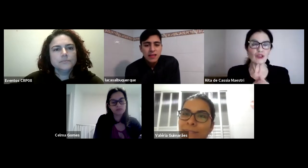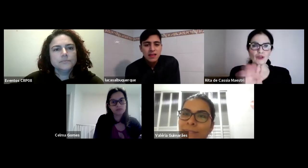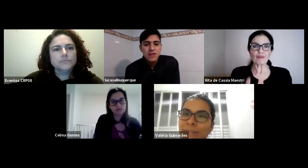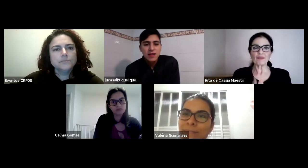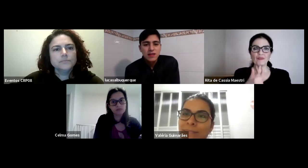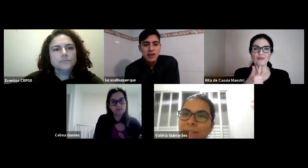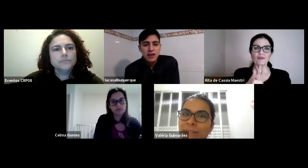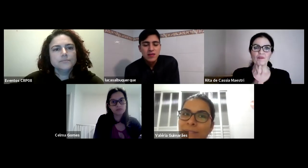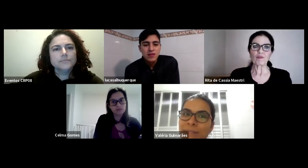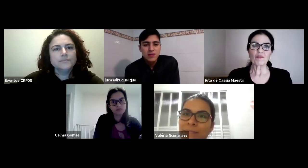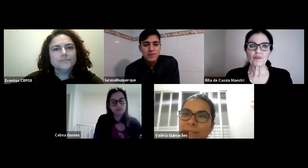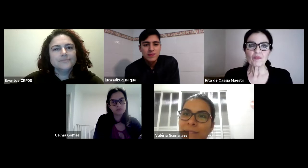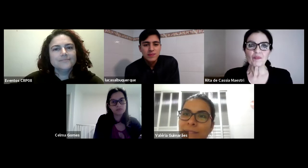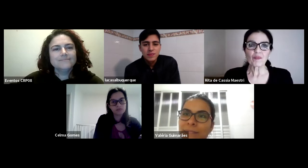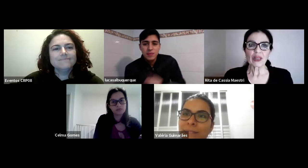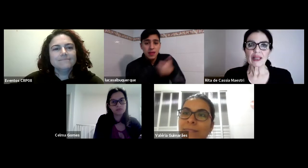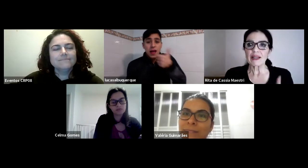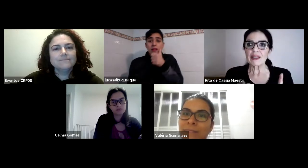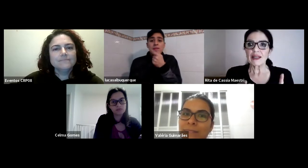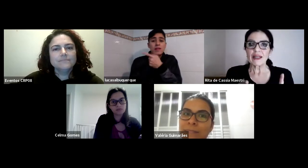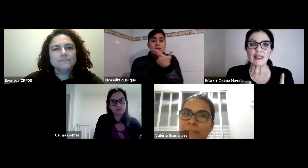A gente está falando, né? Que ela não viu.